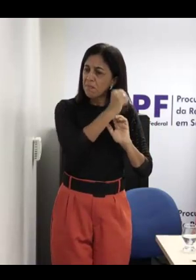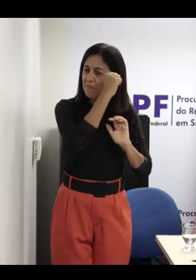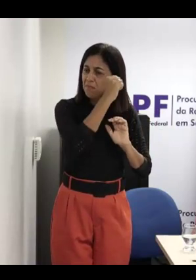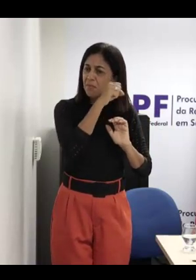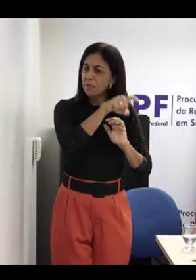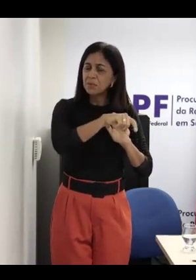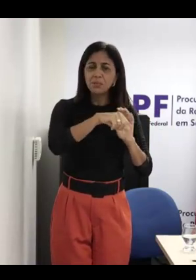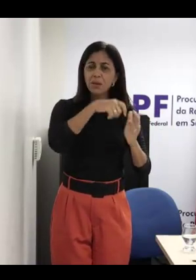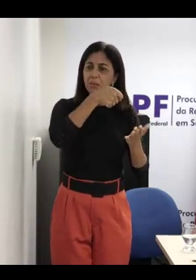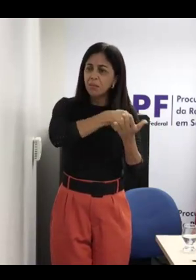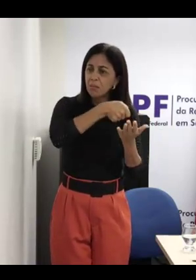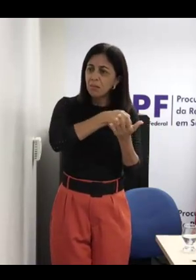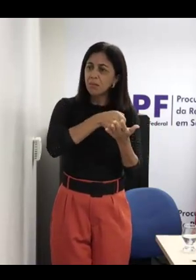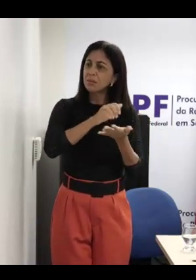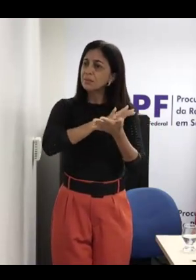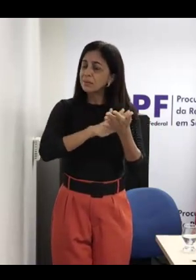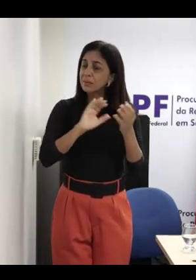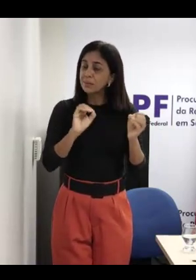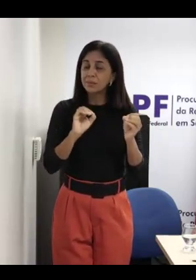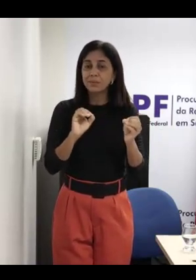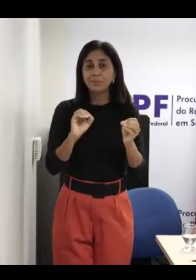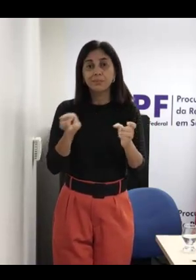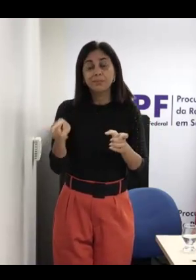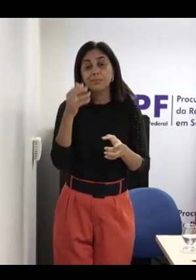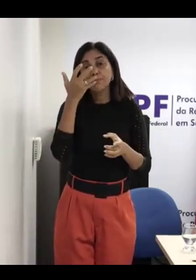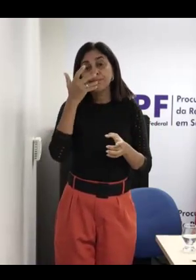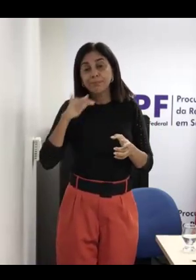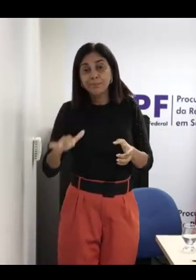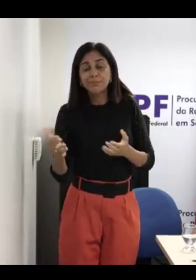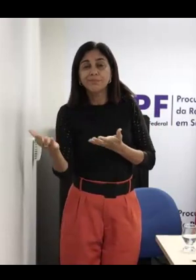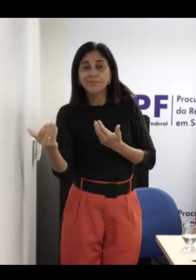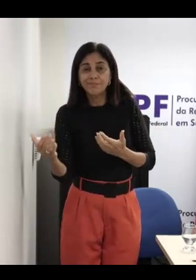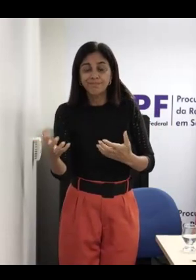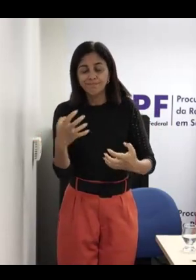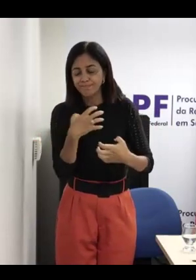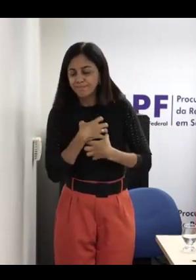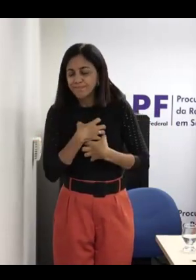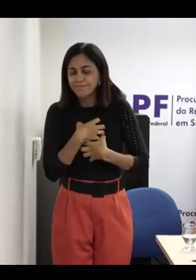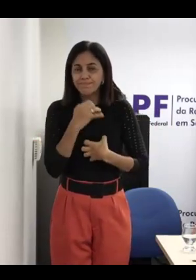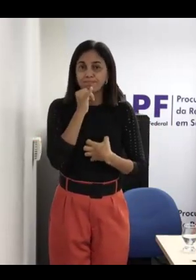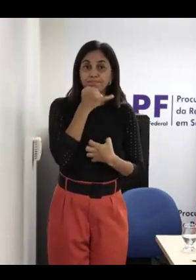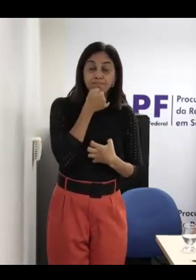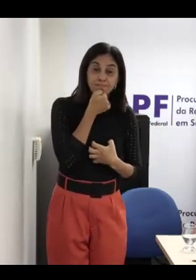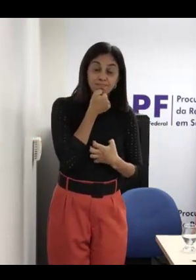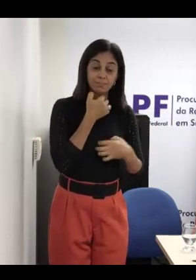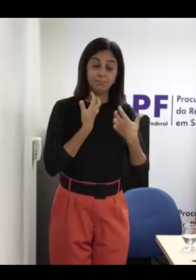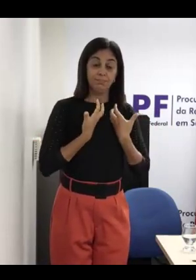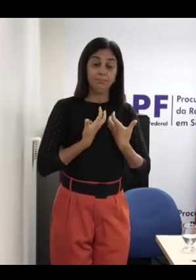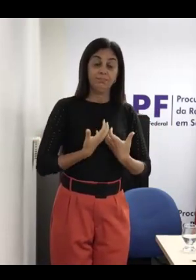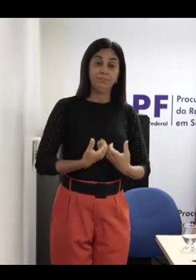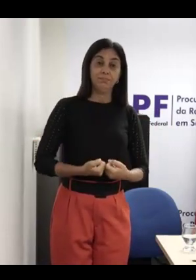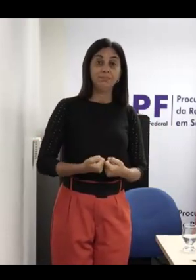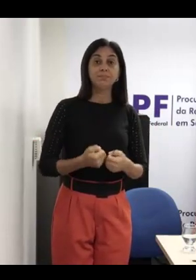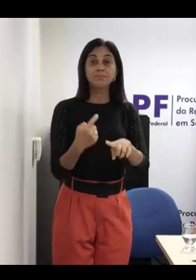sofrendo é como se ela tivesse sofrendo aquele crime que além de de ter sido sofrido aquele crime Ela tá sofrendo a